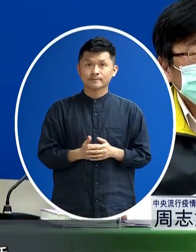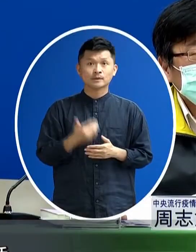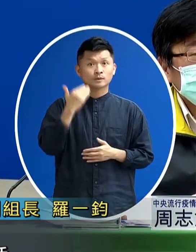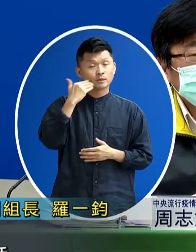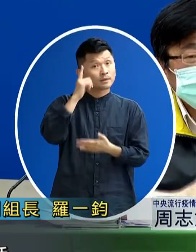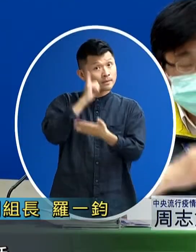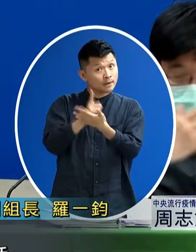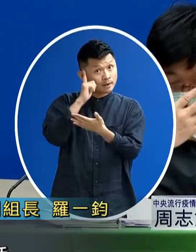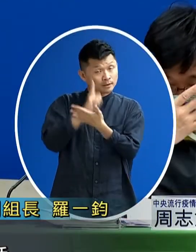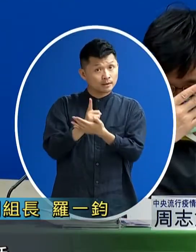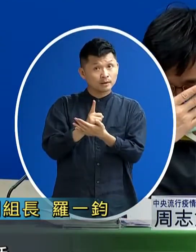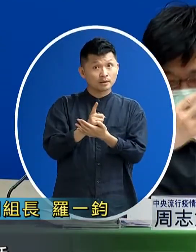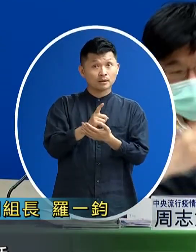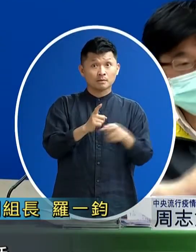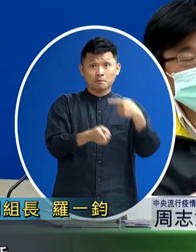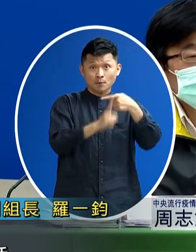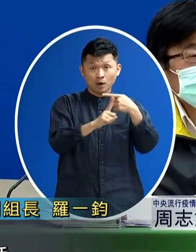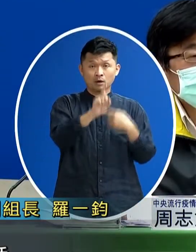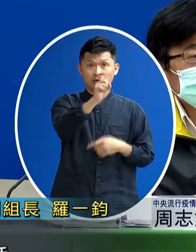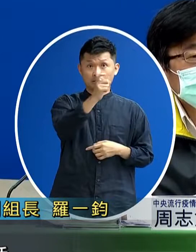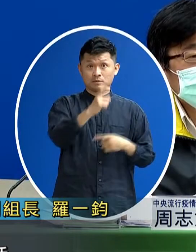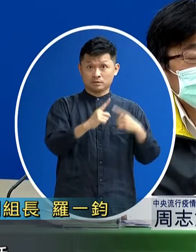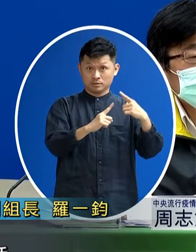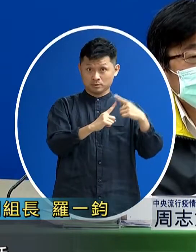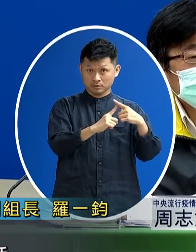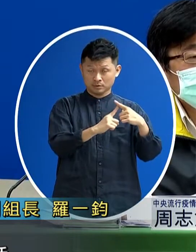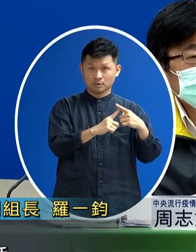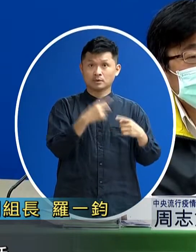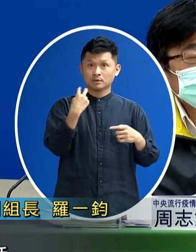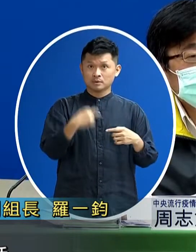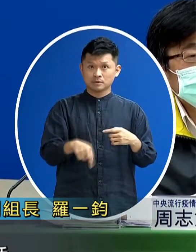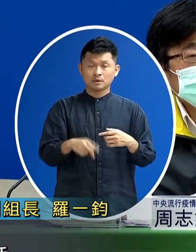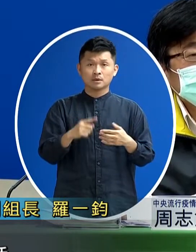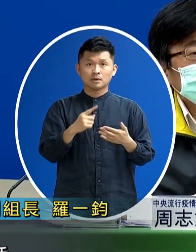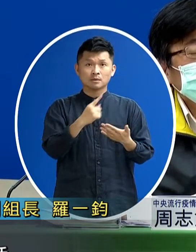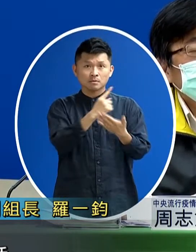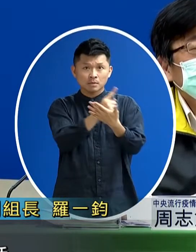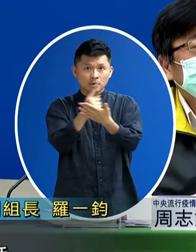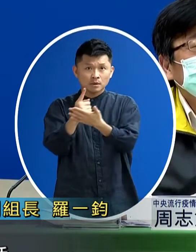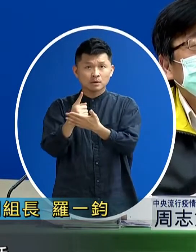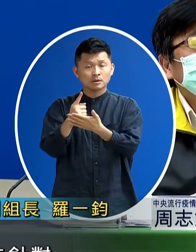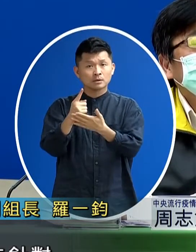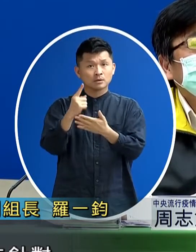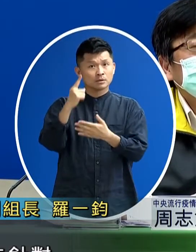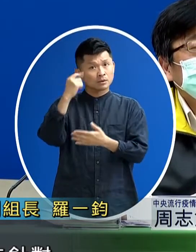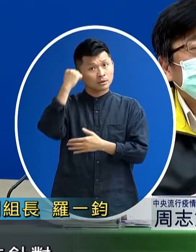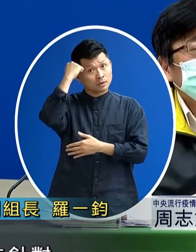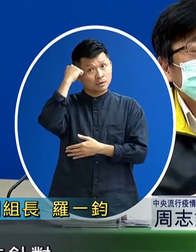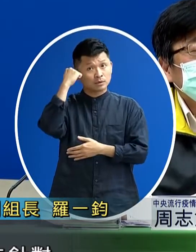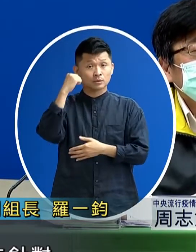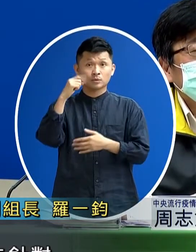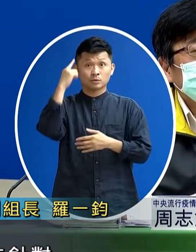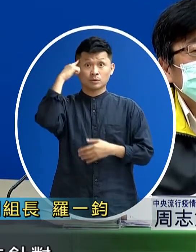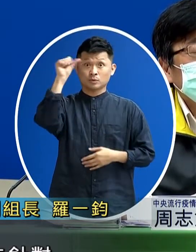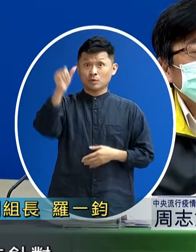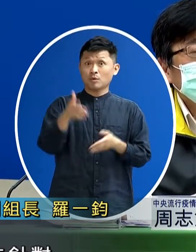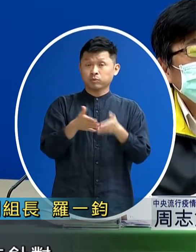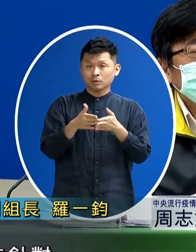果每日10万人确诊，然后如果又平均要每位住院5天的话，那我们估计大概需